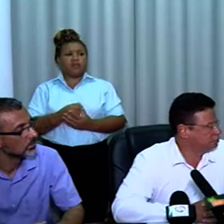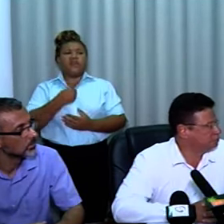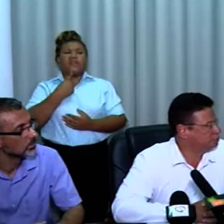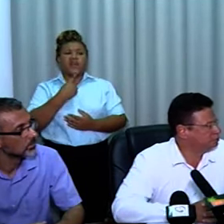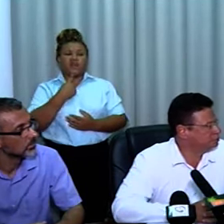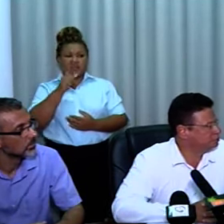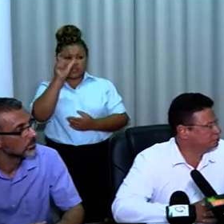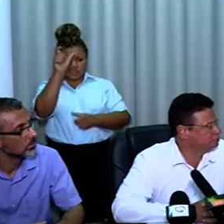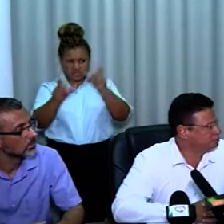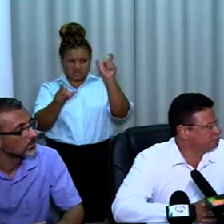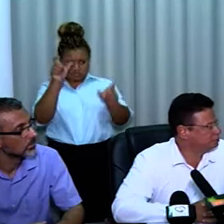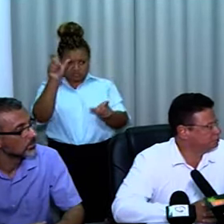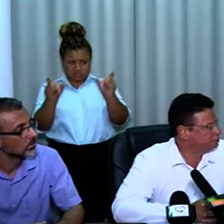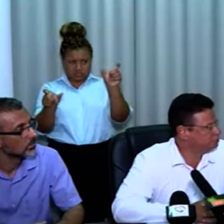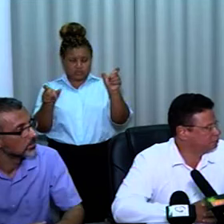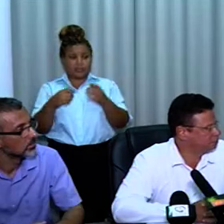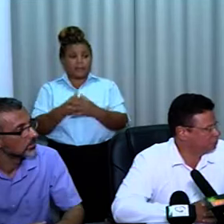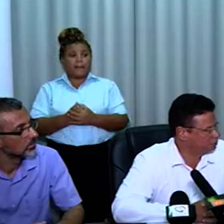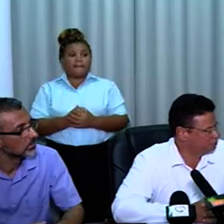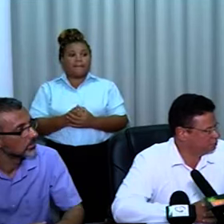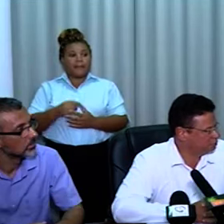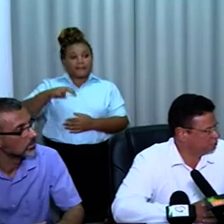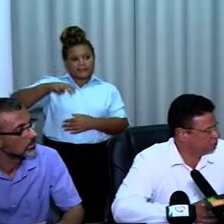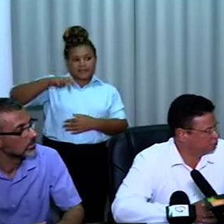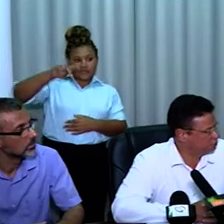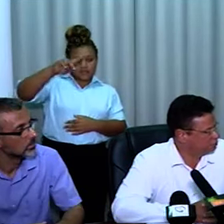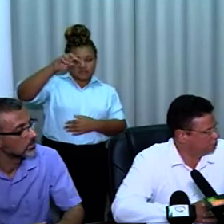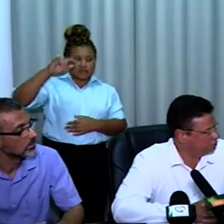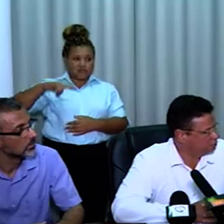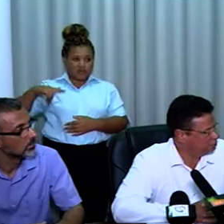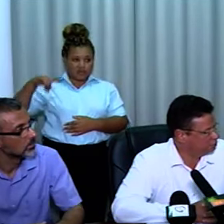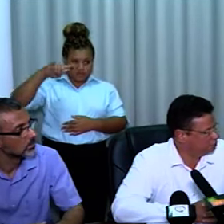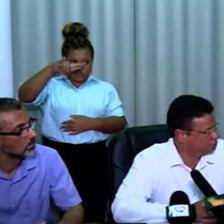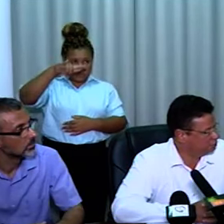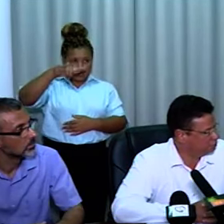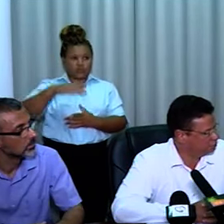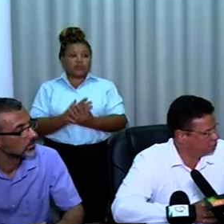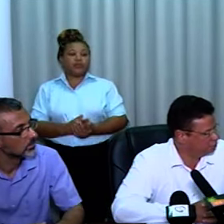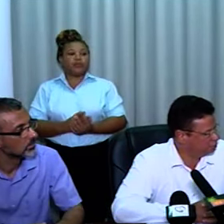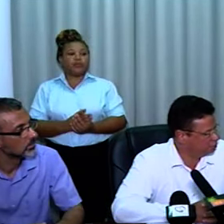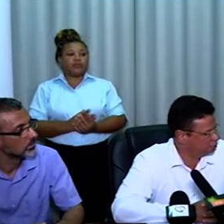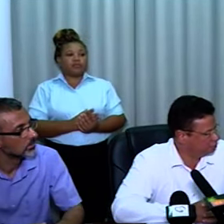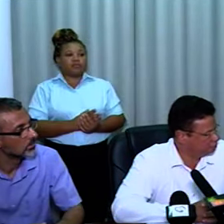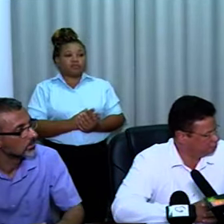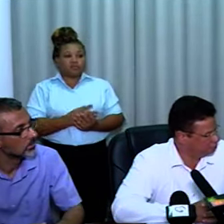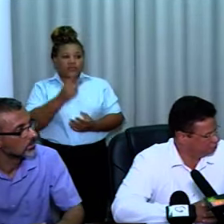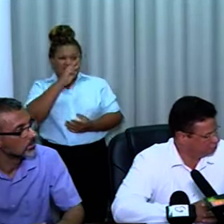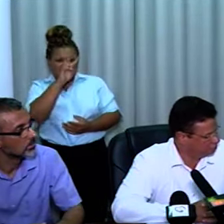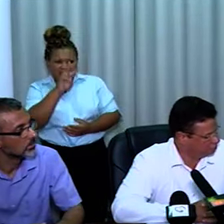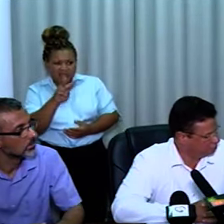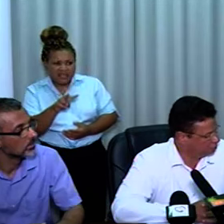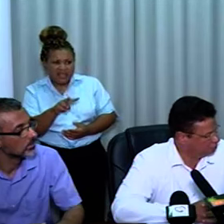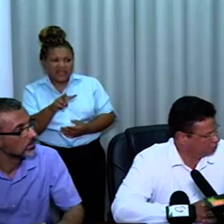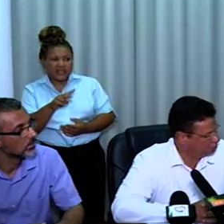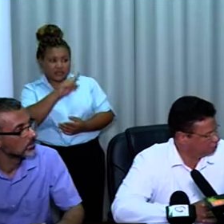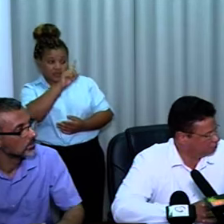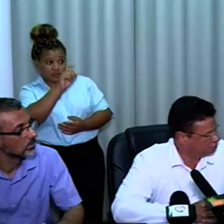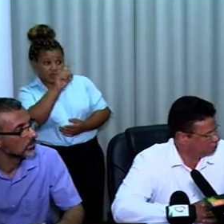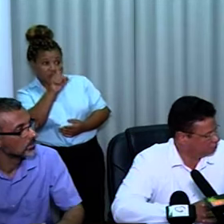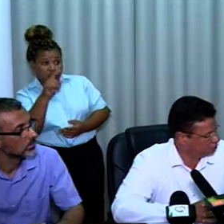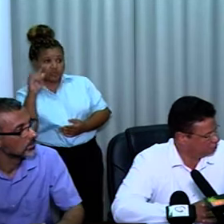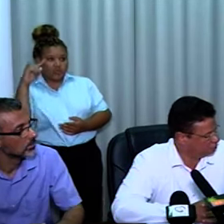qu'ils sont sortis, c'est pas l'Italie, pour aller dans le cas de l'éducation, et qu'ils ont autres ont été comme si, pas discriminés contre les autres, mais si moi, je fais un traitement un peu différent,